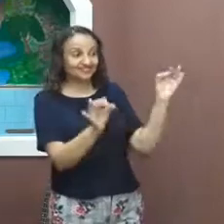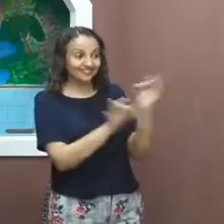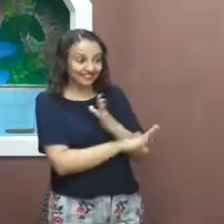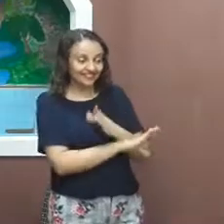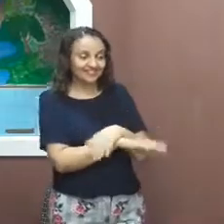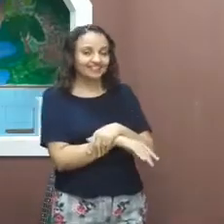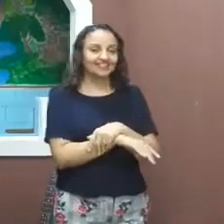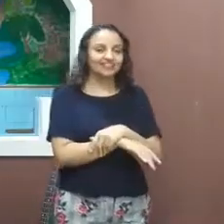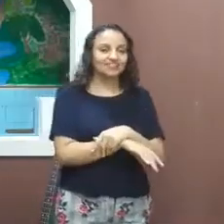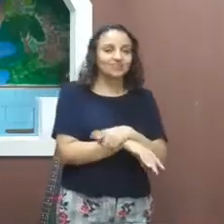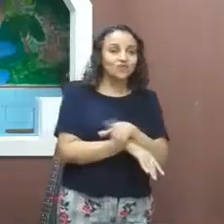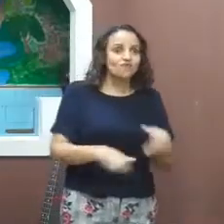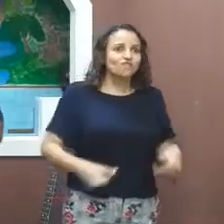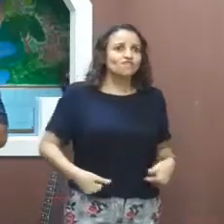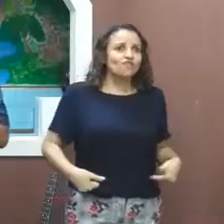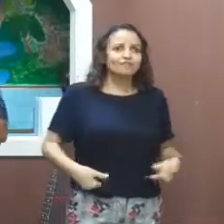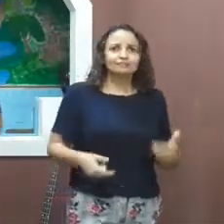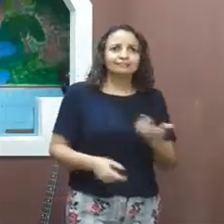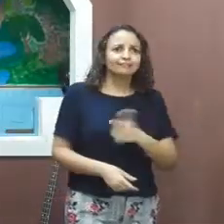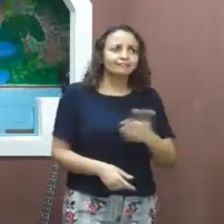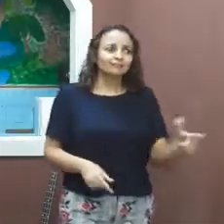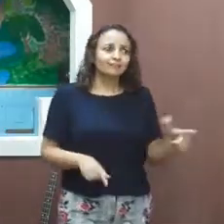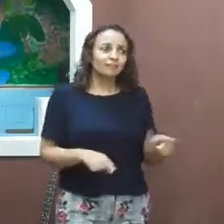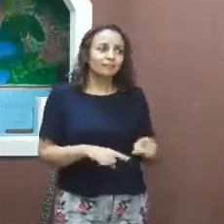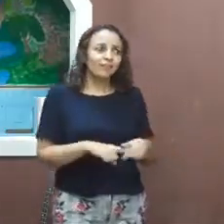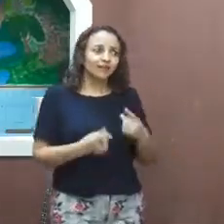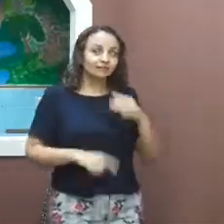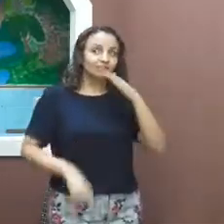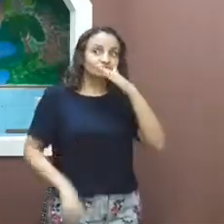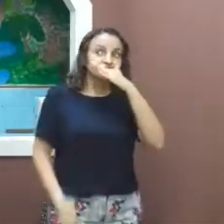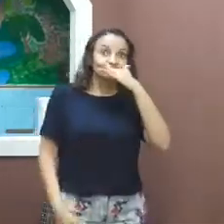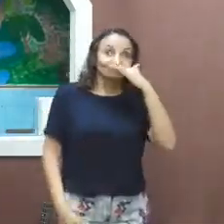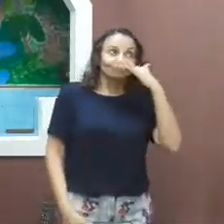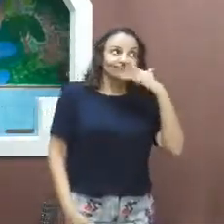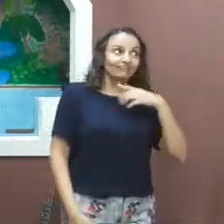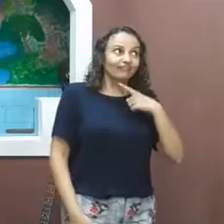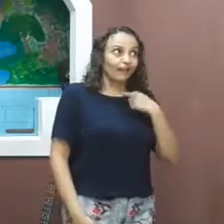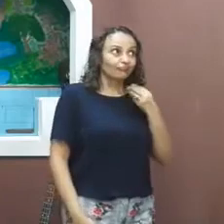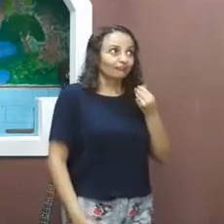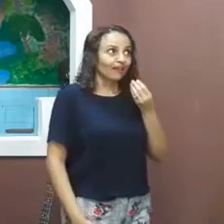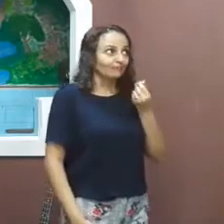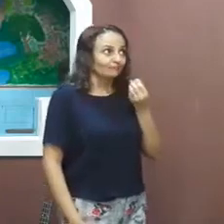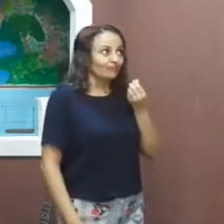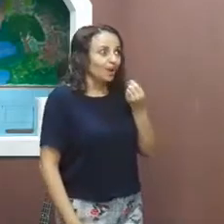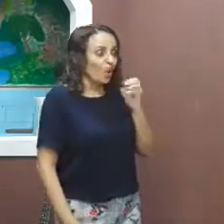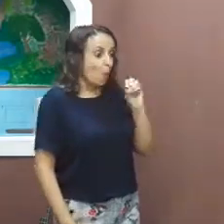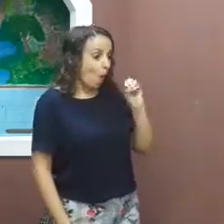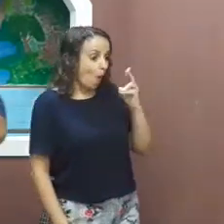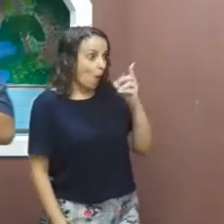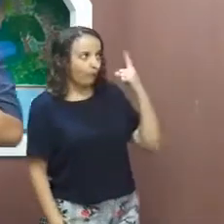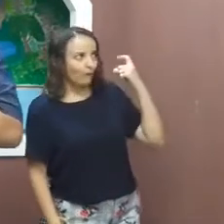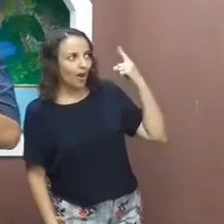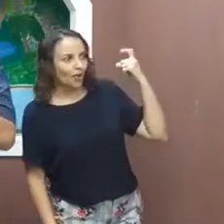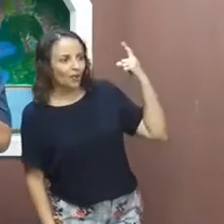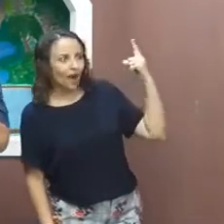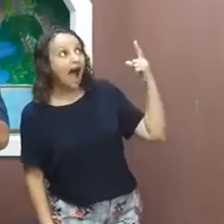estava sem fome, mas ou sentiu o cheiro do pão, ou o barulho da sirene, mas estou